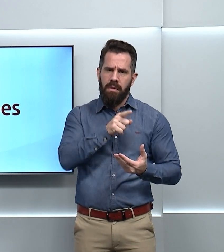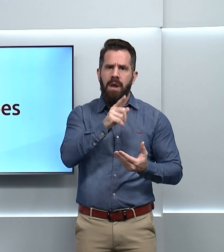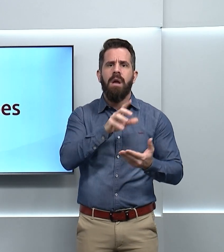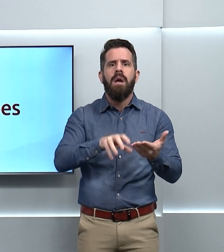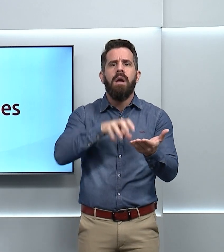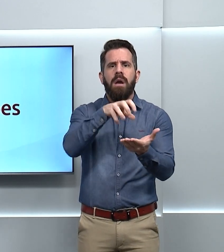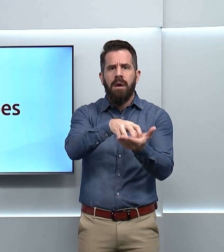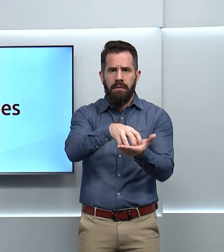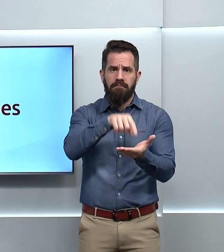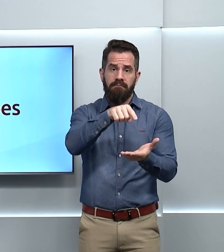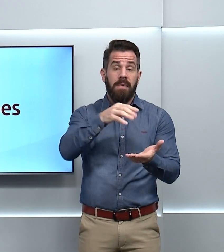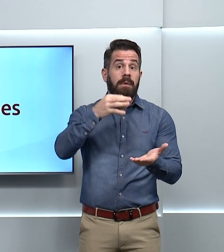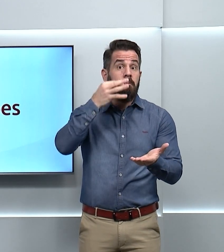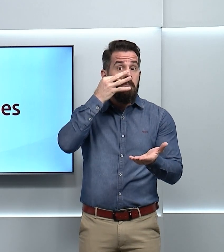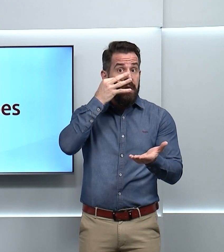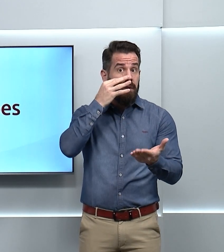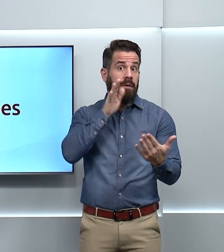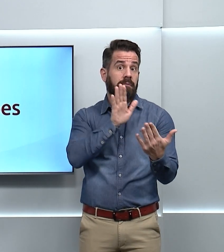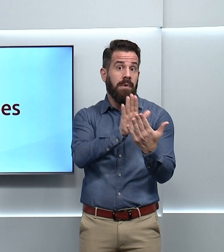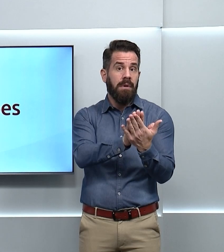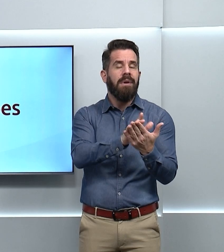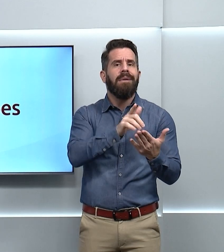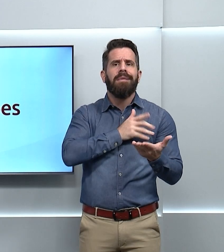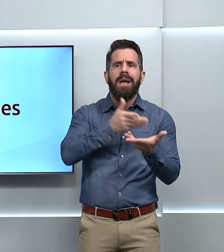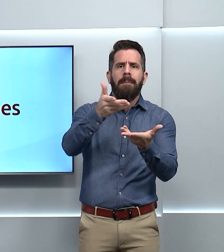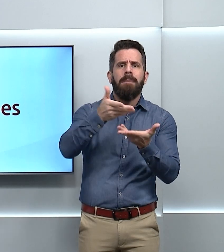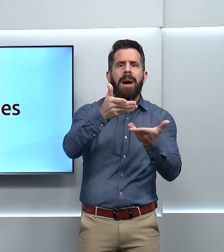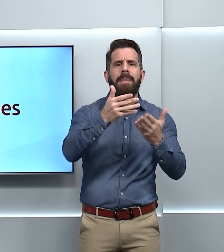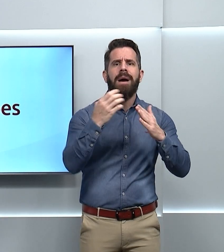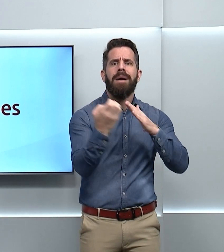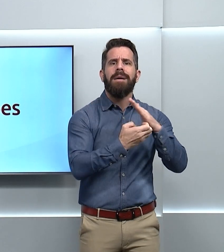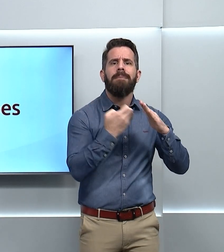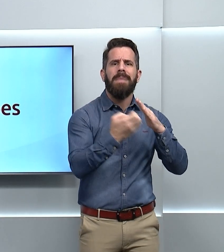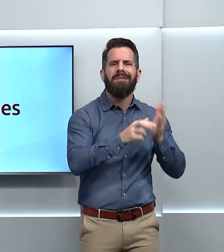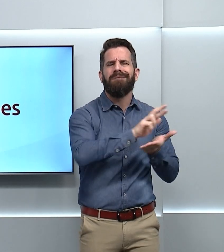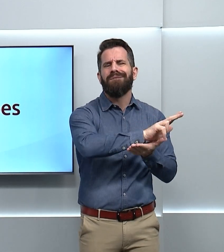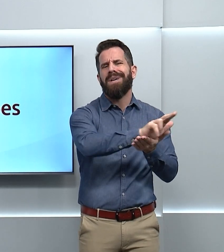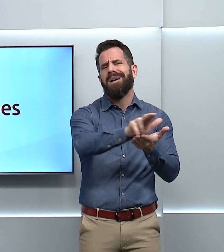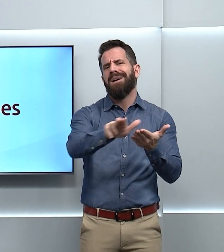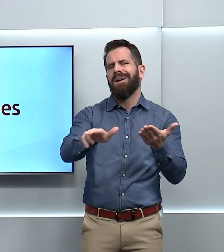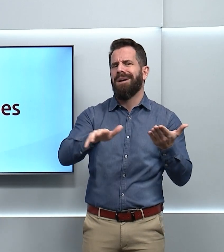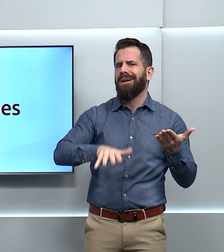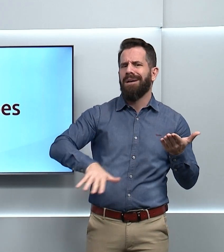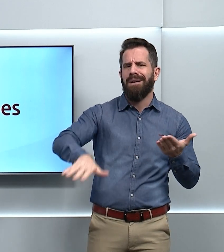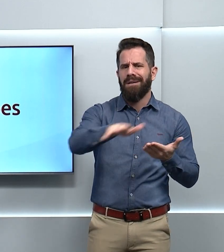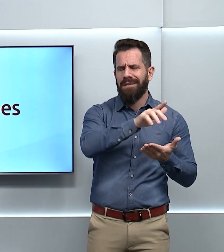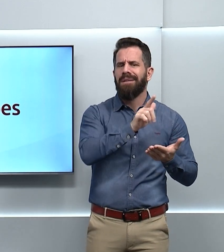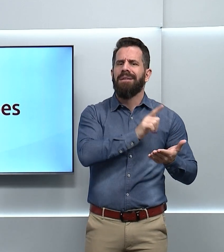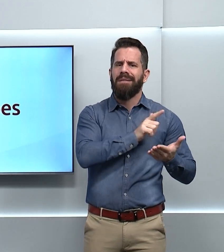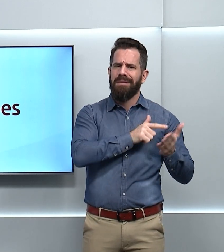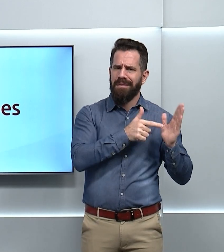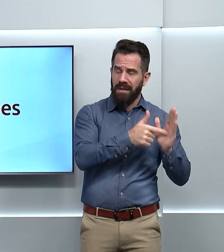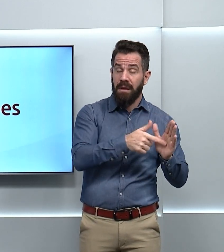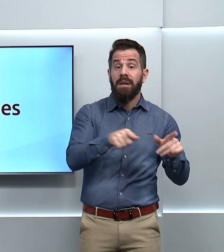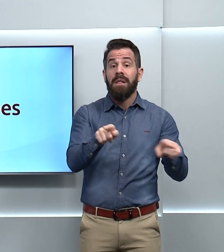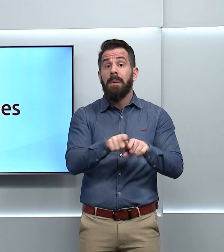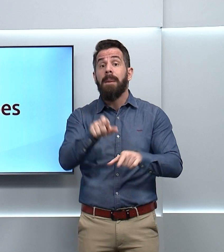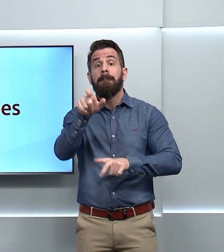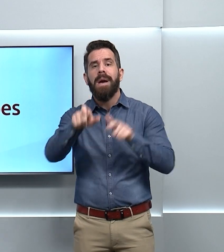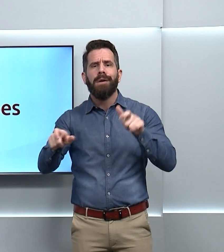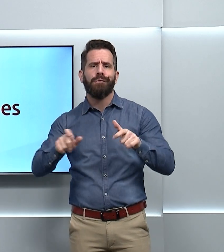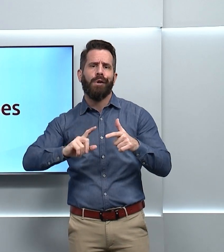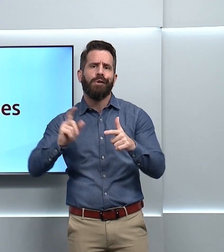PROCON Goiás e deve reunir representantes de empresas das mais diversas áreas de atuação e também